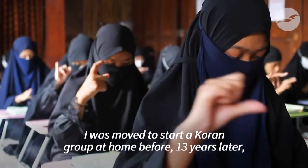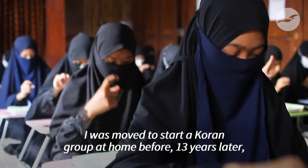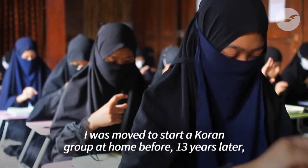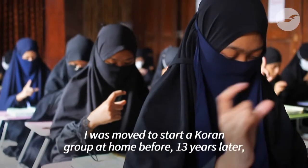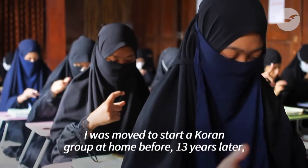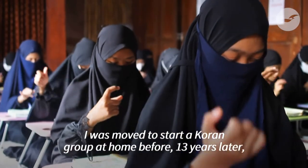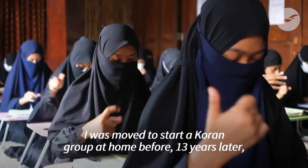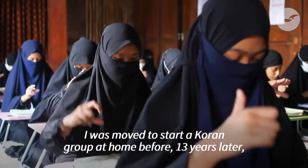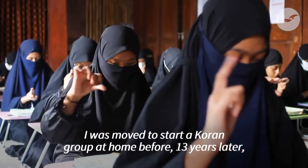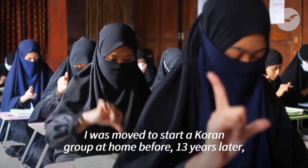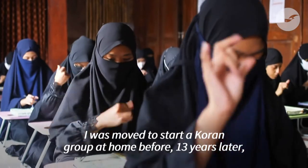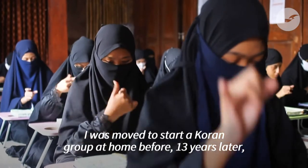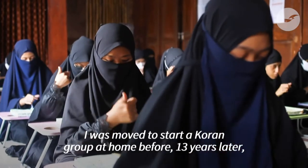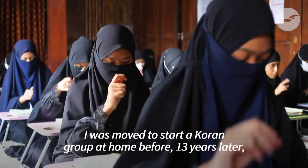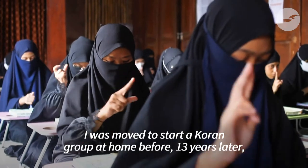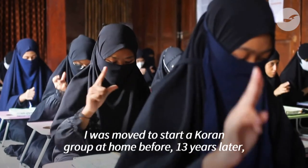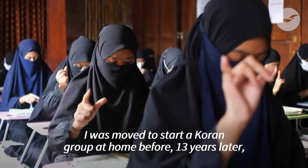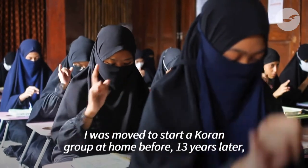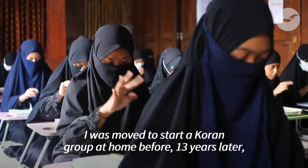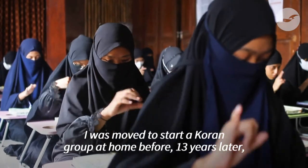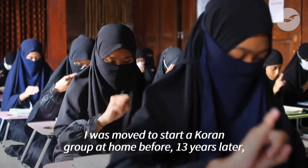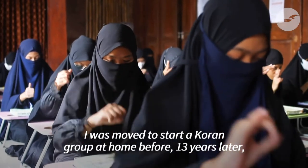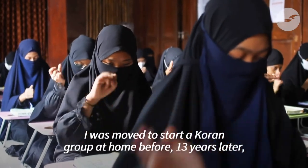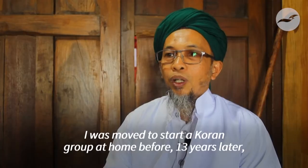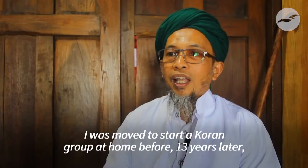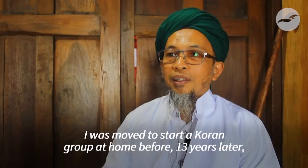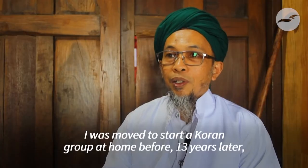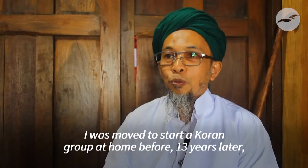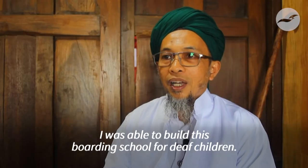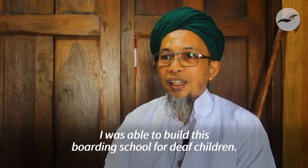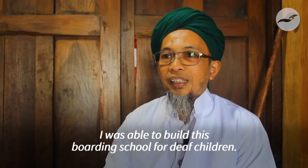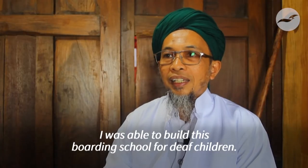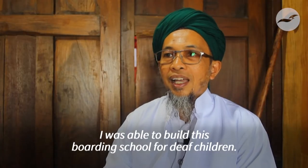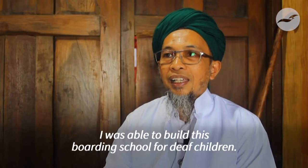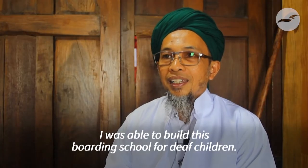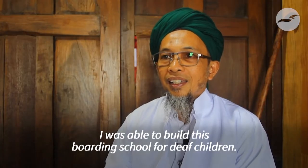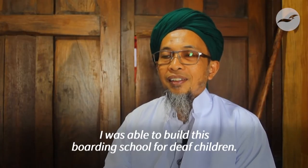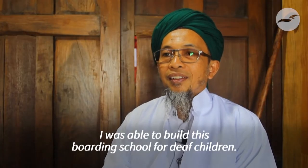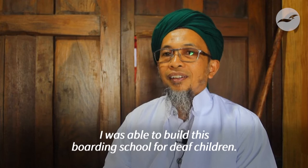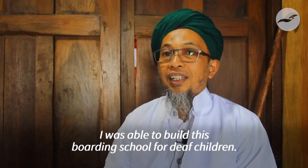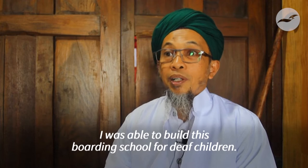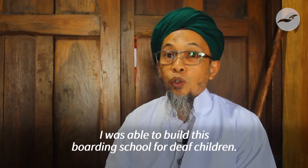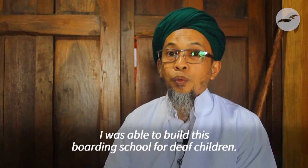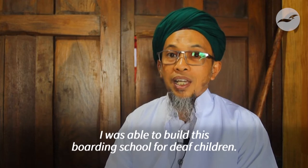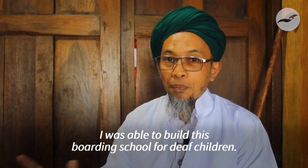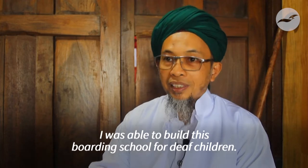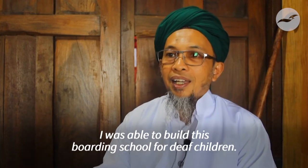Masa terpanggil dari situ, akhirnya saya buat taklim di rumah Sehingga akhirnya 13 tahun kemudian bisa